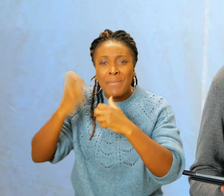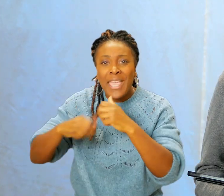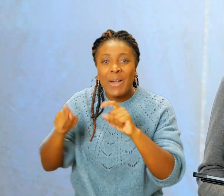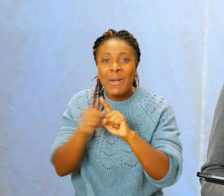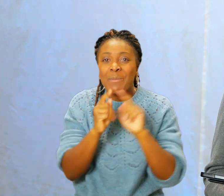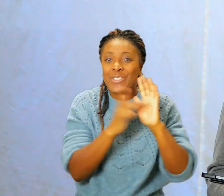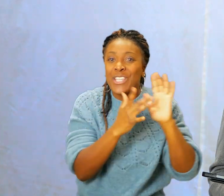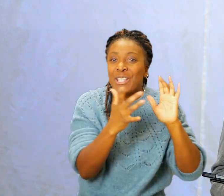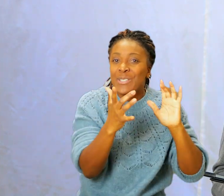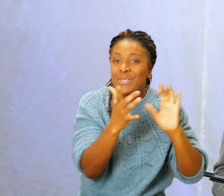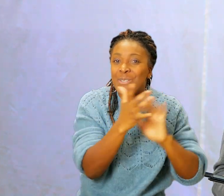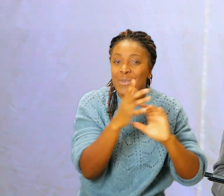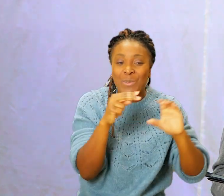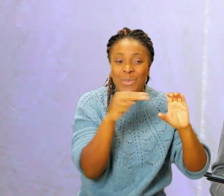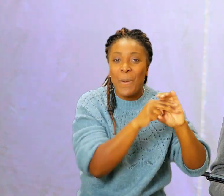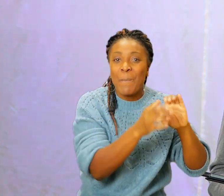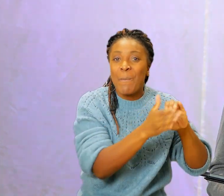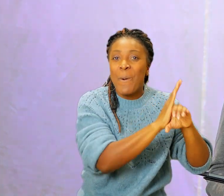l'œuvre de Jésus à la croix.